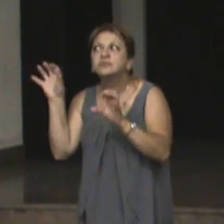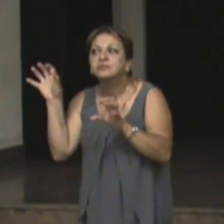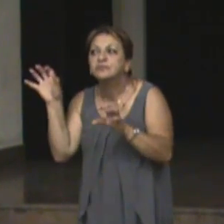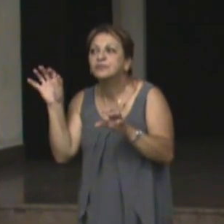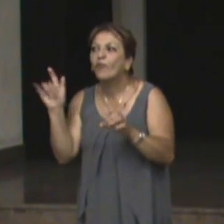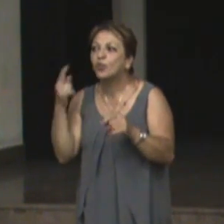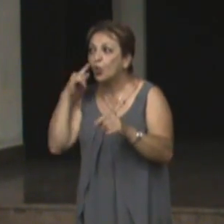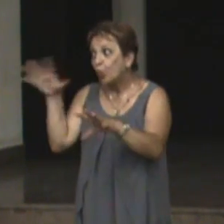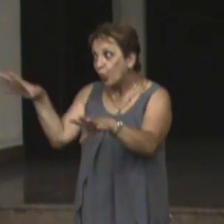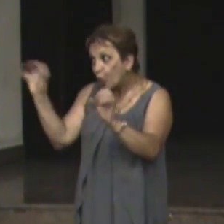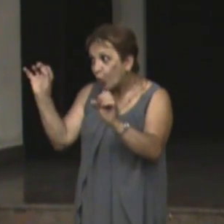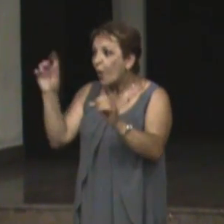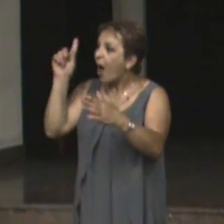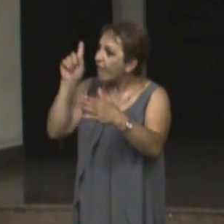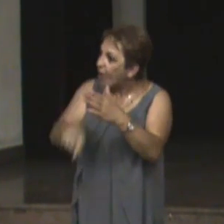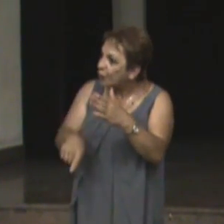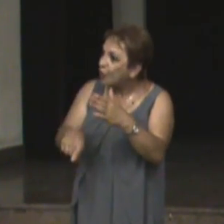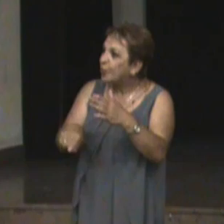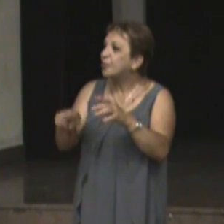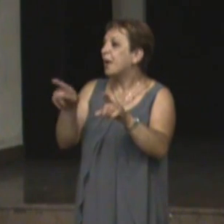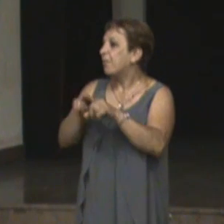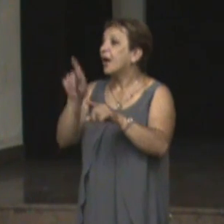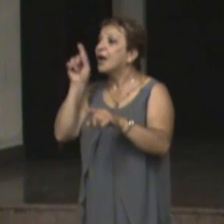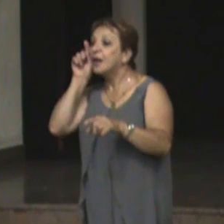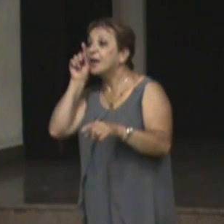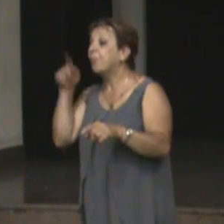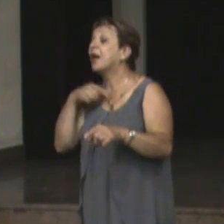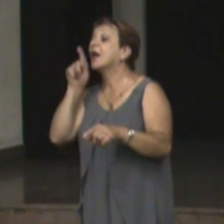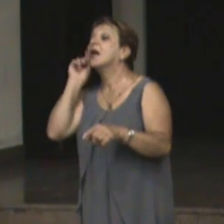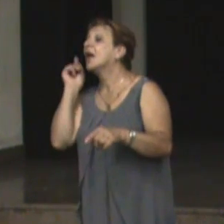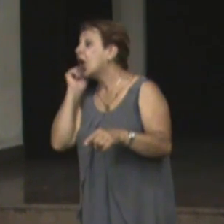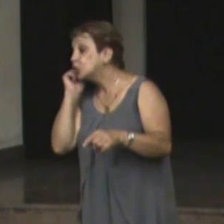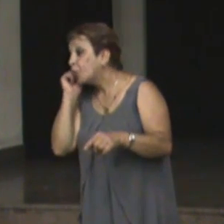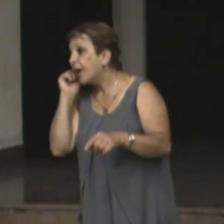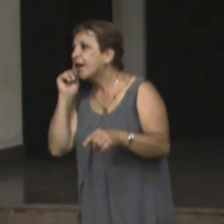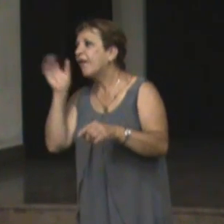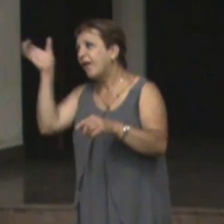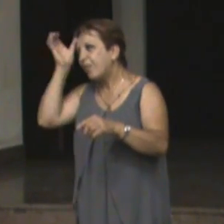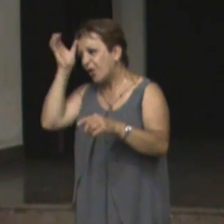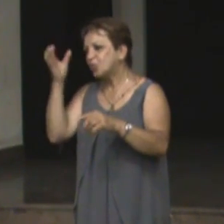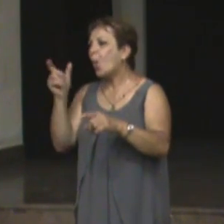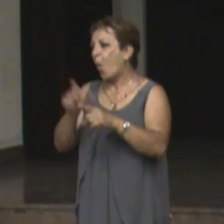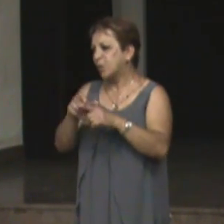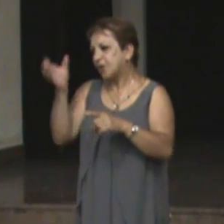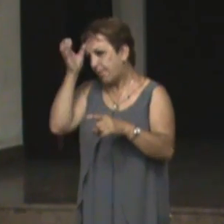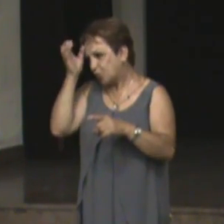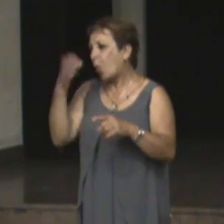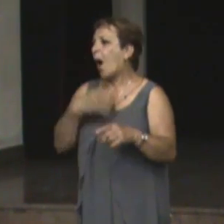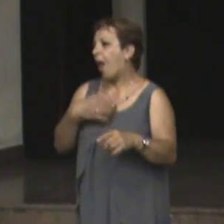Լսում ենք և հավատում ենք, թե պարզապես լսում ենք և փաստում ենք, որ իմաստուն խոսքեր է սրա։